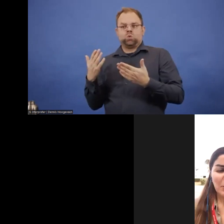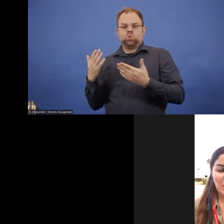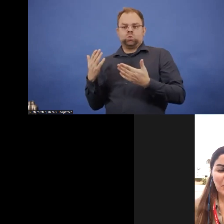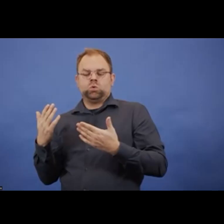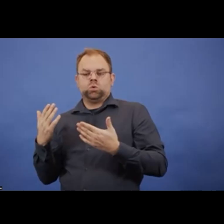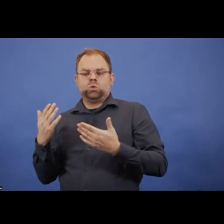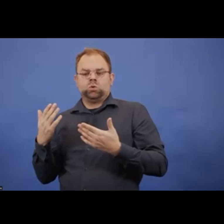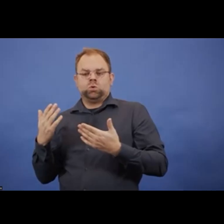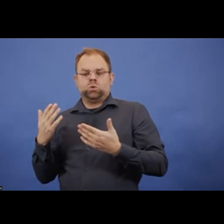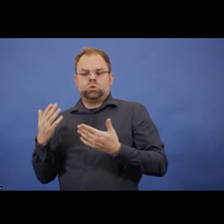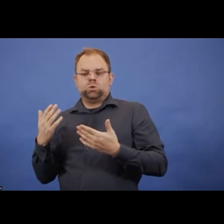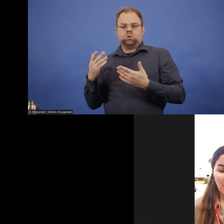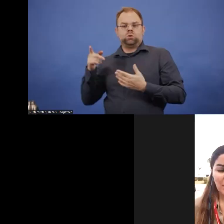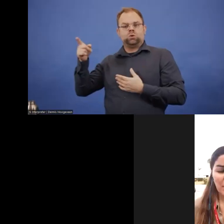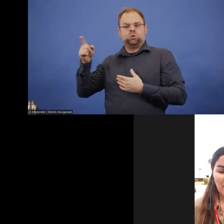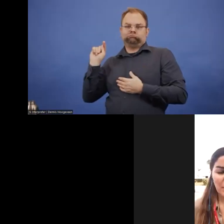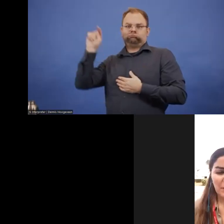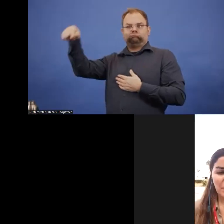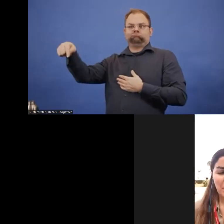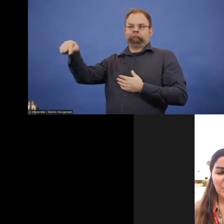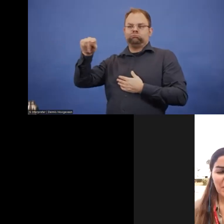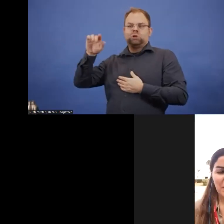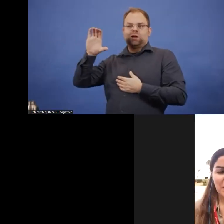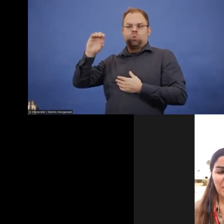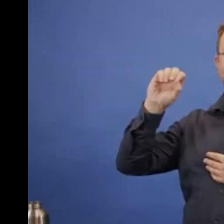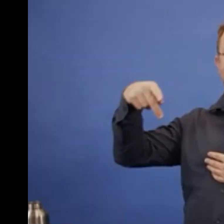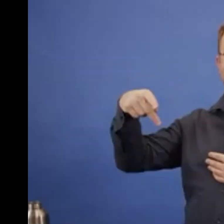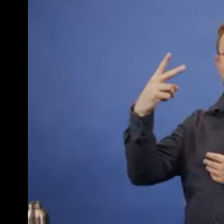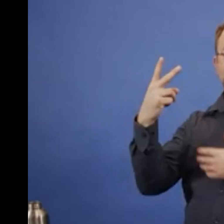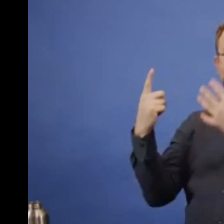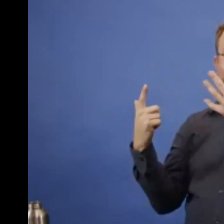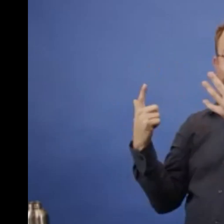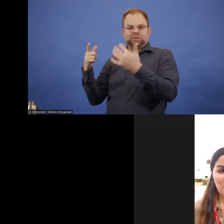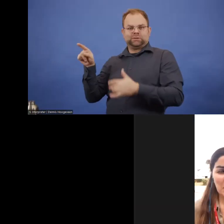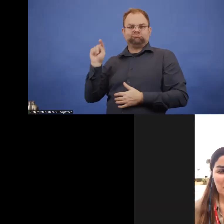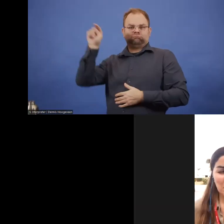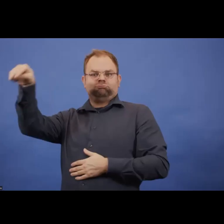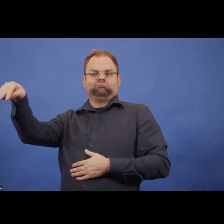Elham, por favor, ¿me pueden oír? Sí, te podemos oír y verte.